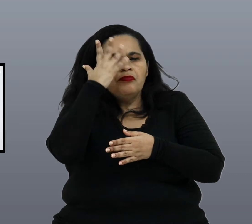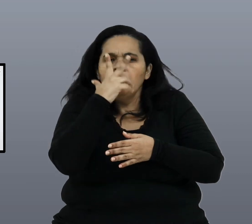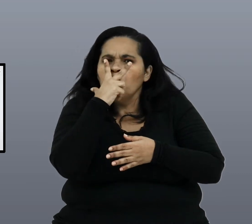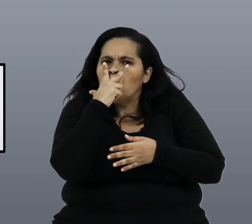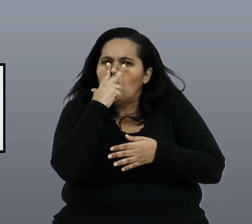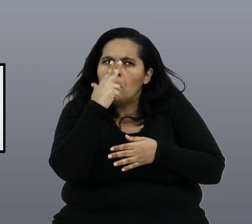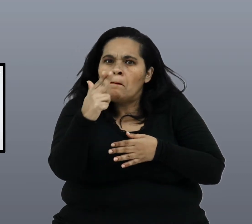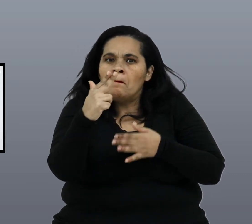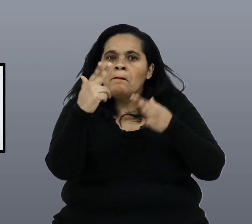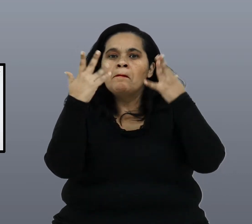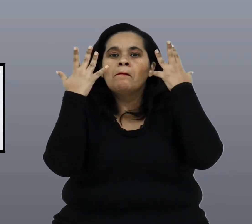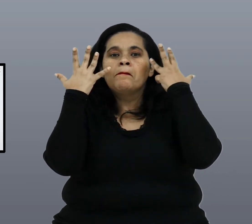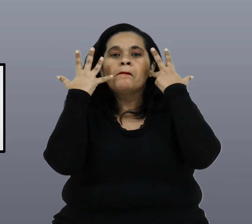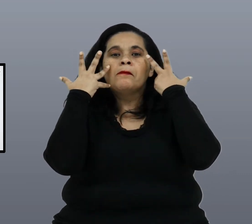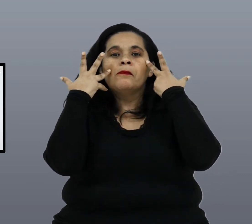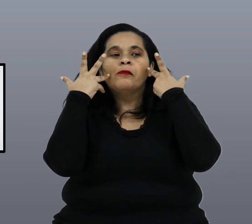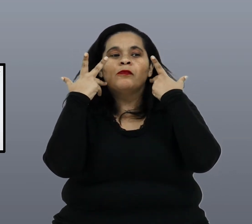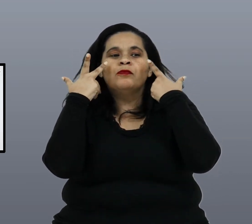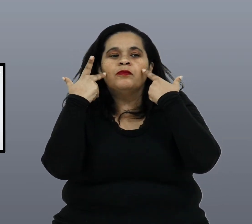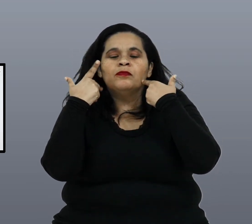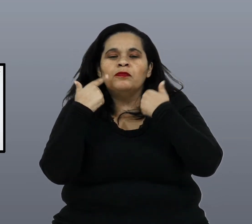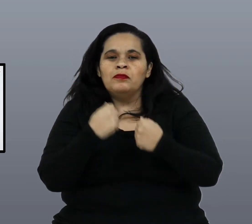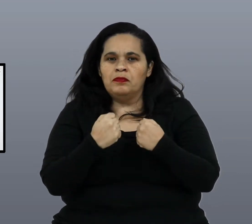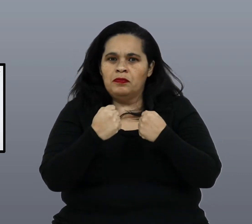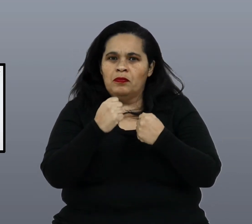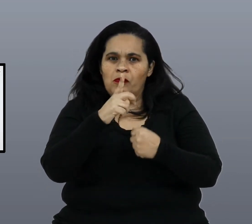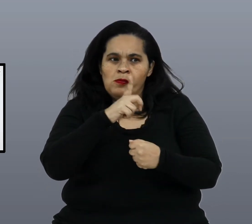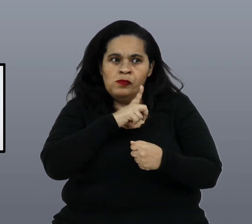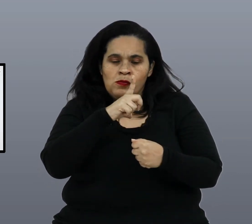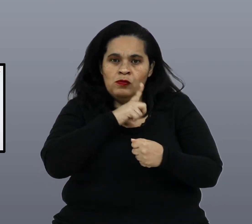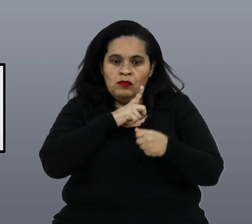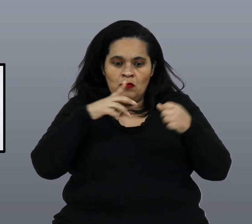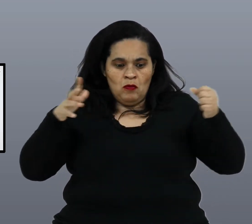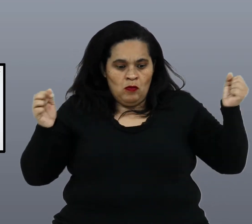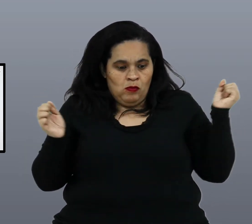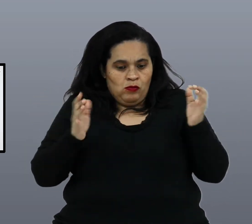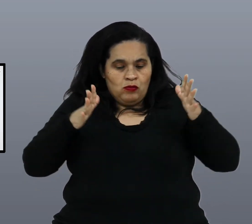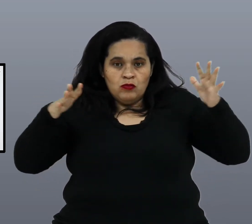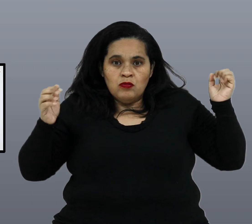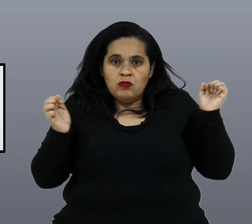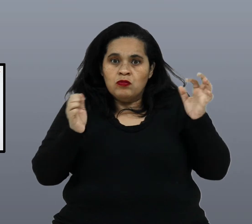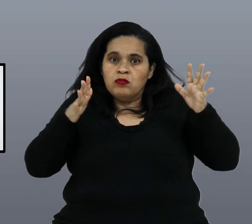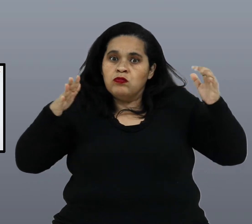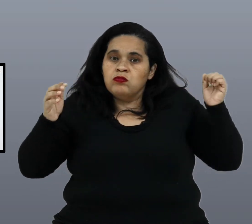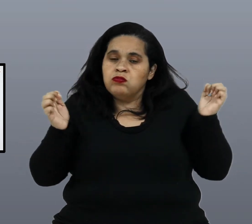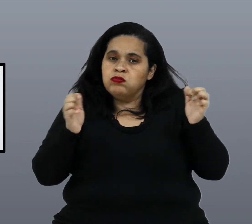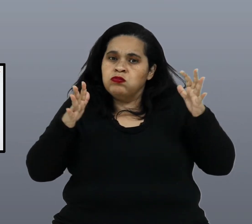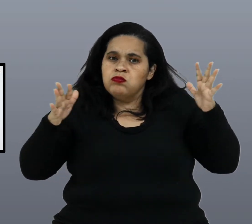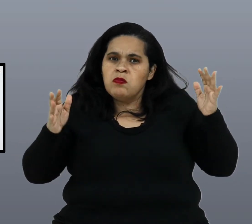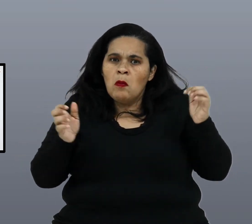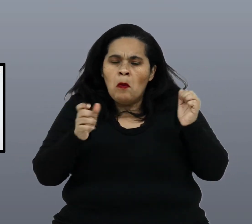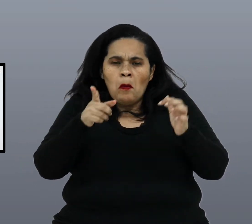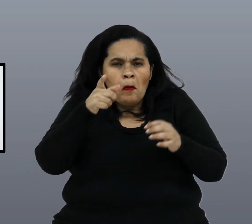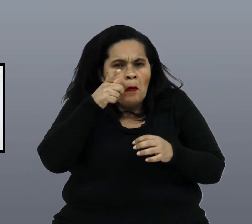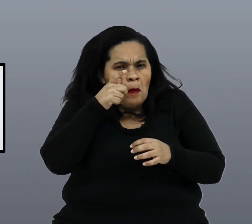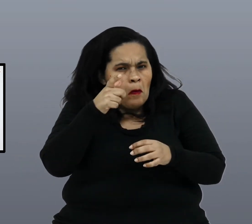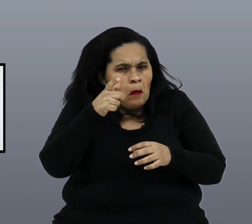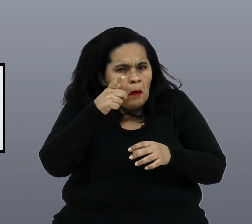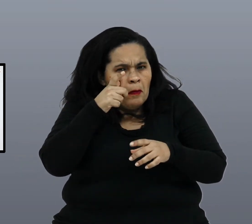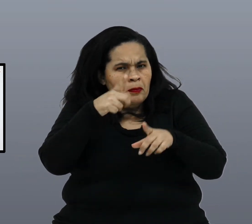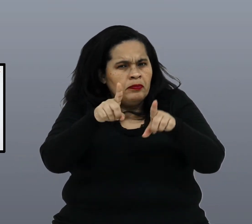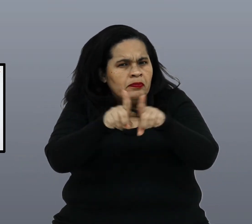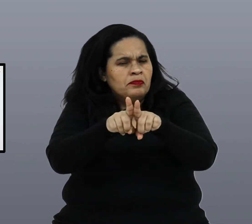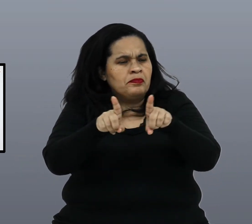já entra direto, parecia um leão, e tinha asas de águia, E eu observei, e